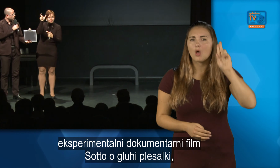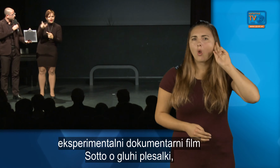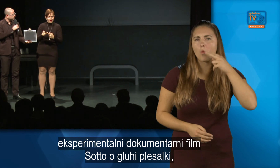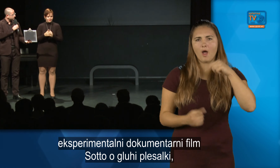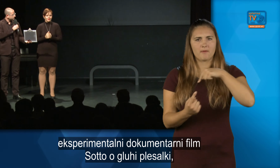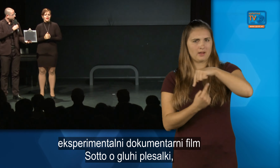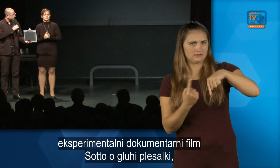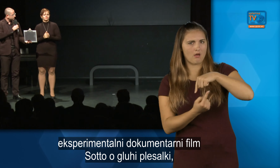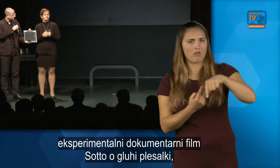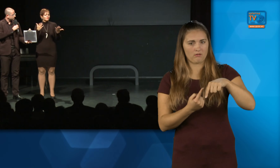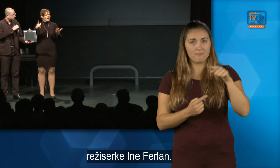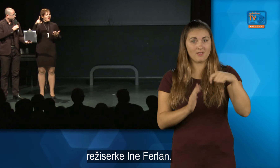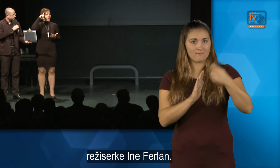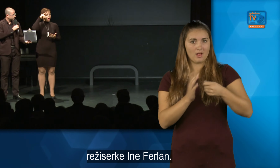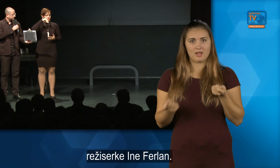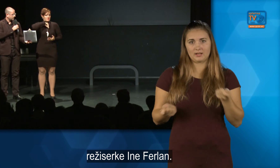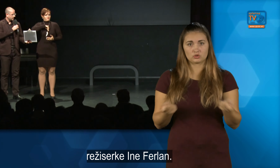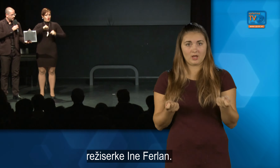režiserke Ine Ferlan.